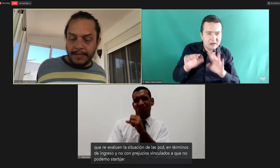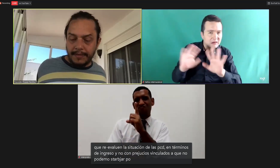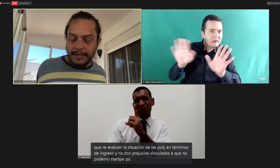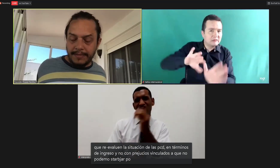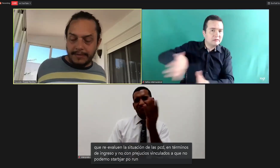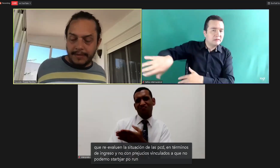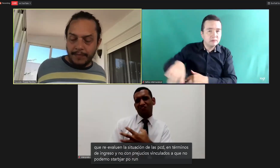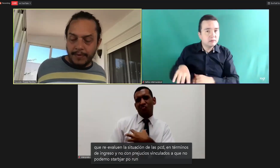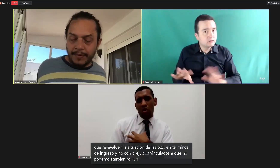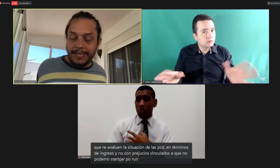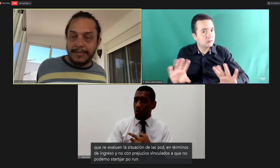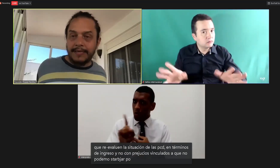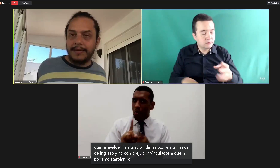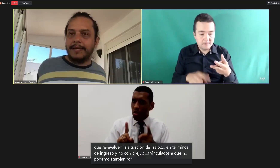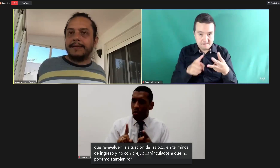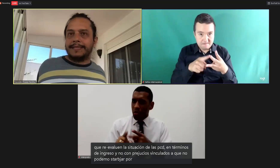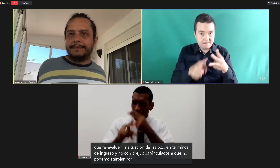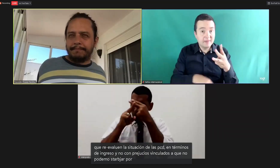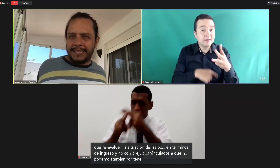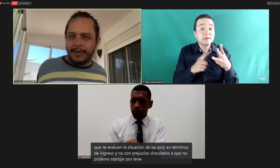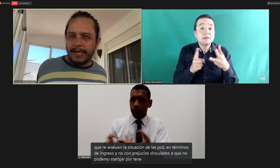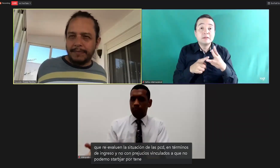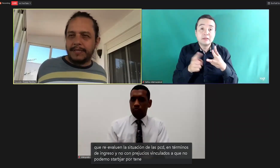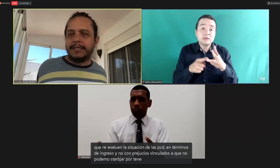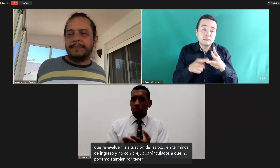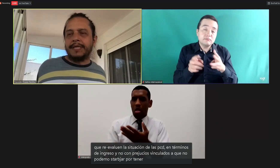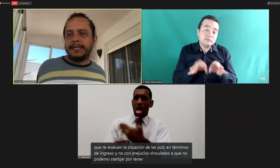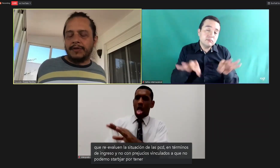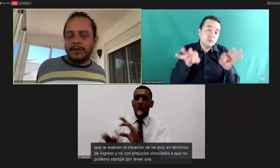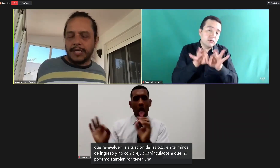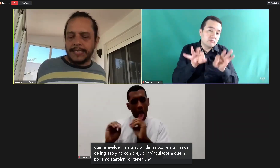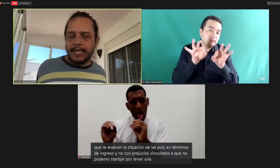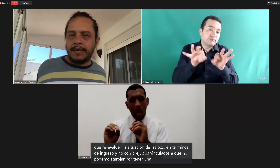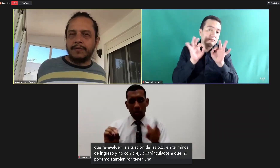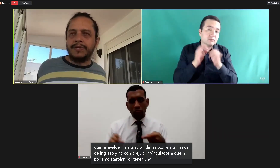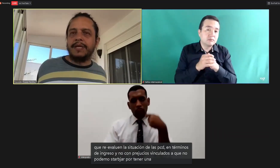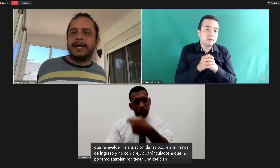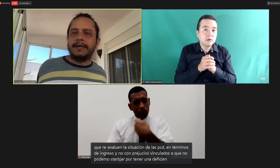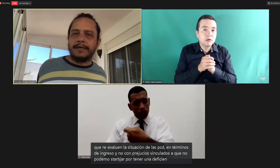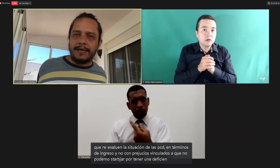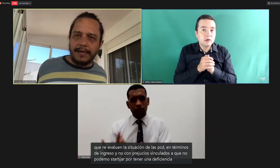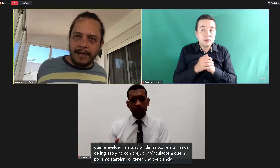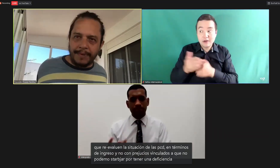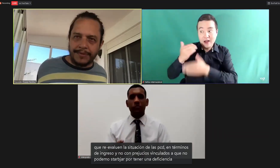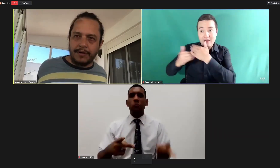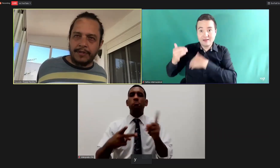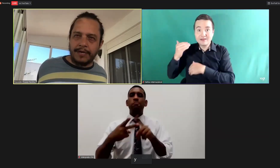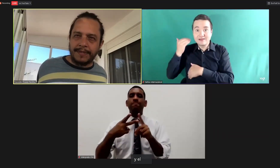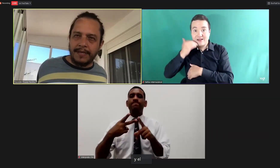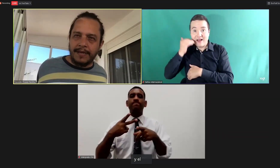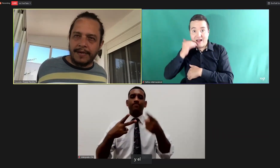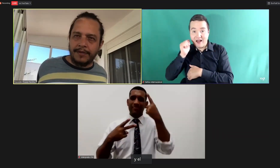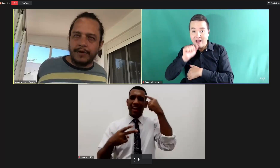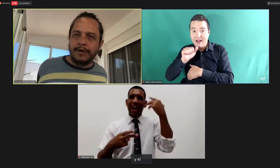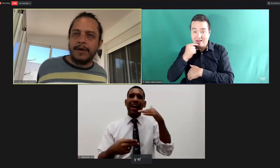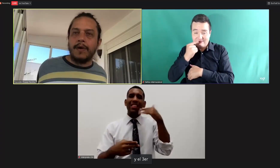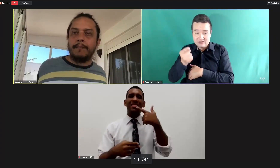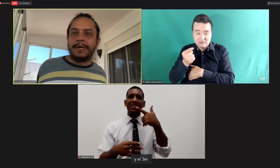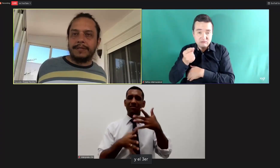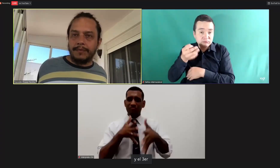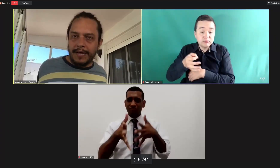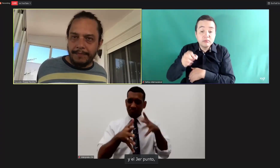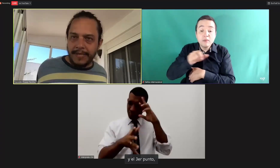parece también es muy importante, particularmente también atendiendo a lo que decía Ana Lucía, que las personas con discapacidad en la